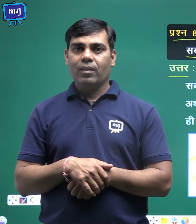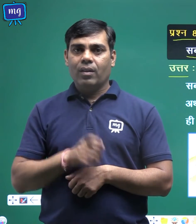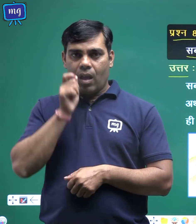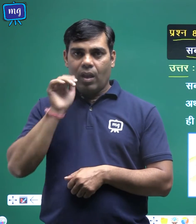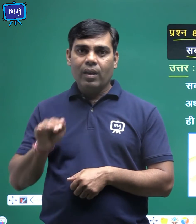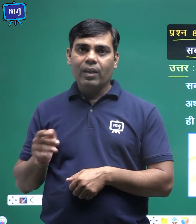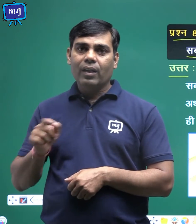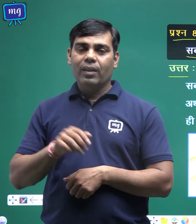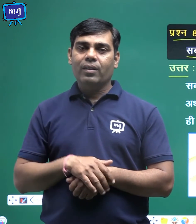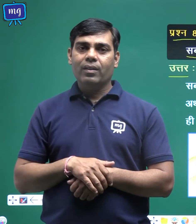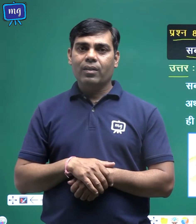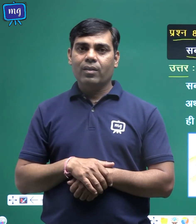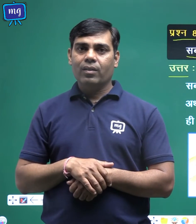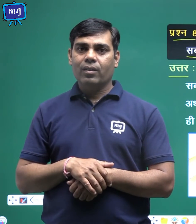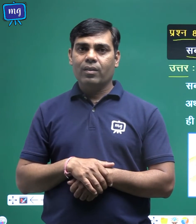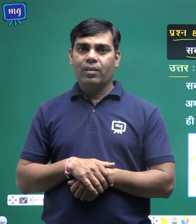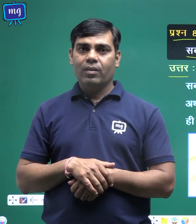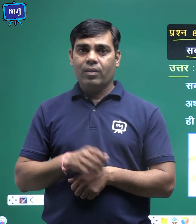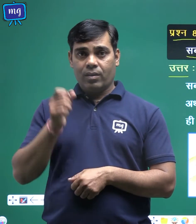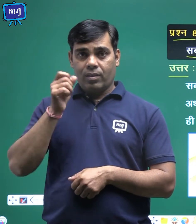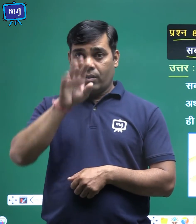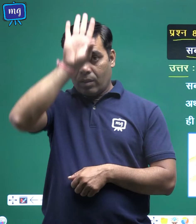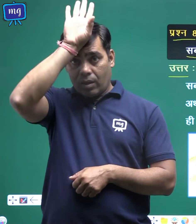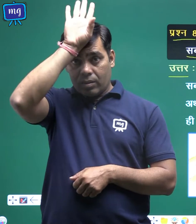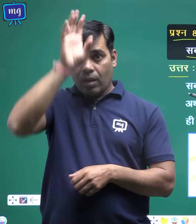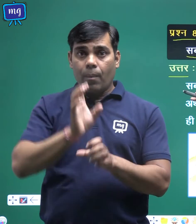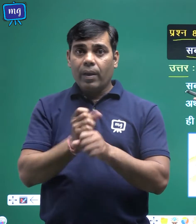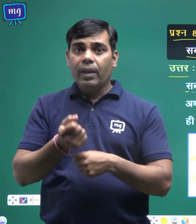लड़के ने राजा बनने के बाद